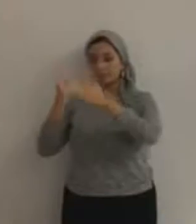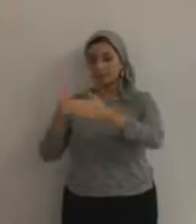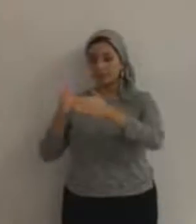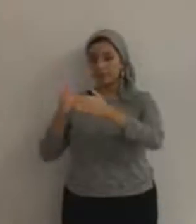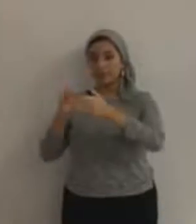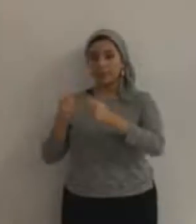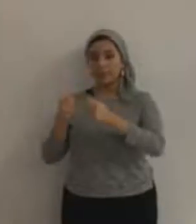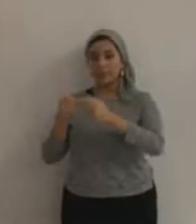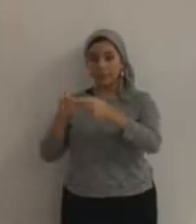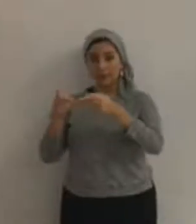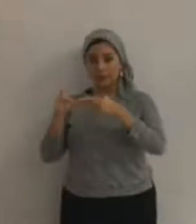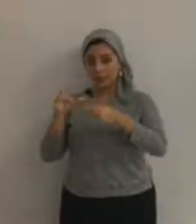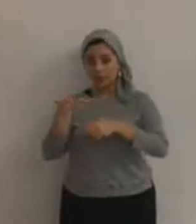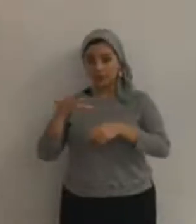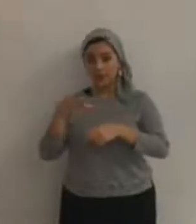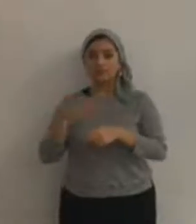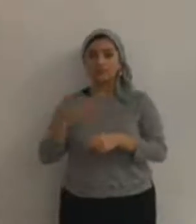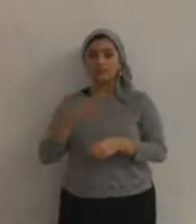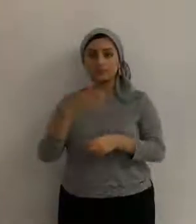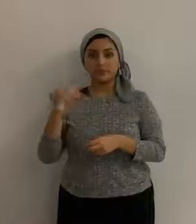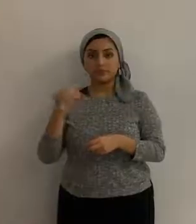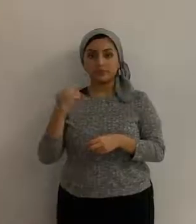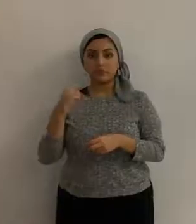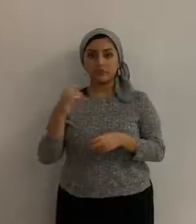plaza y el Muro de los Lamentos.